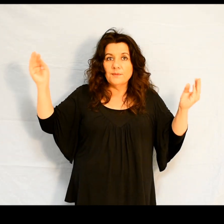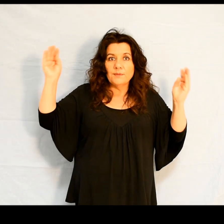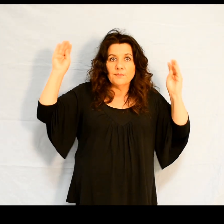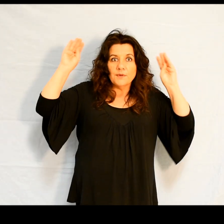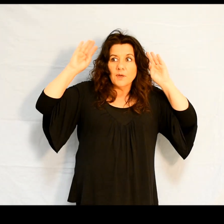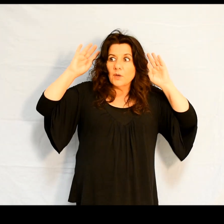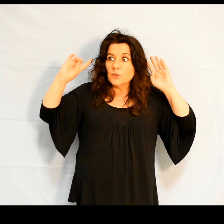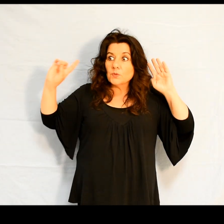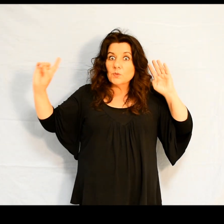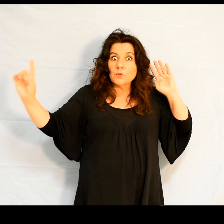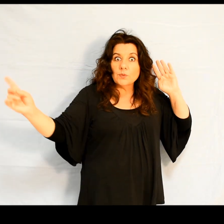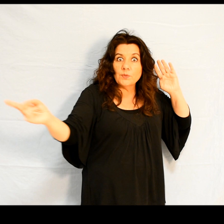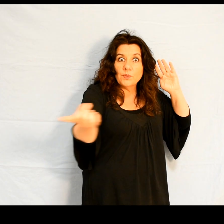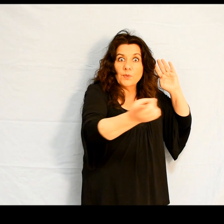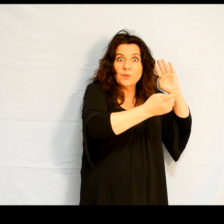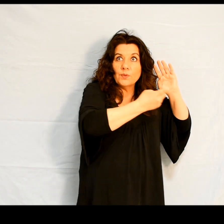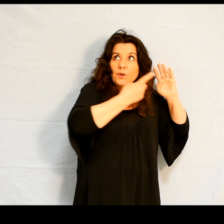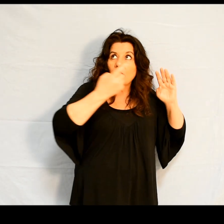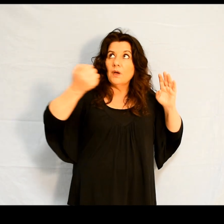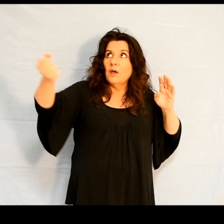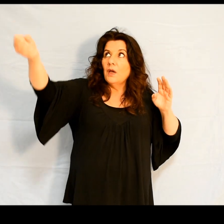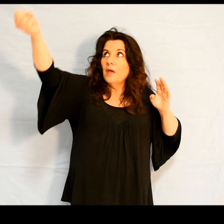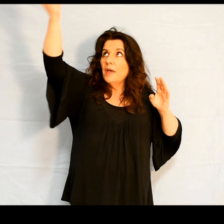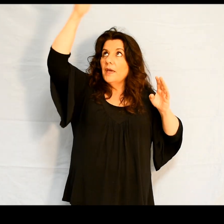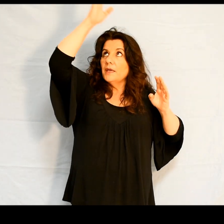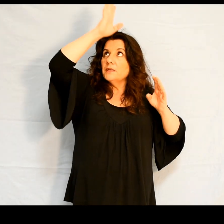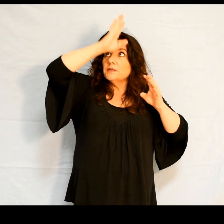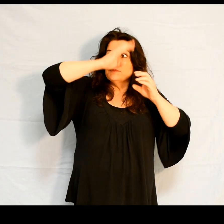Tous furent remplis d'Esprit Saint.